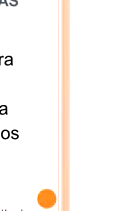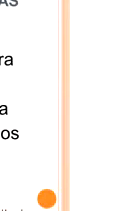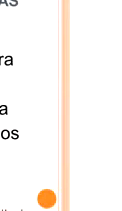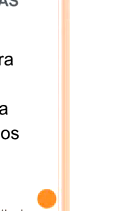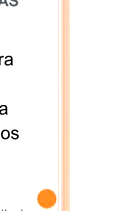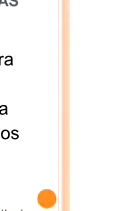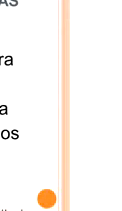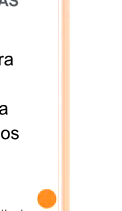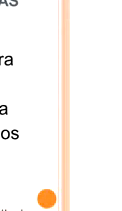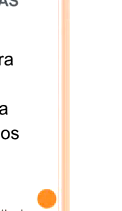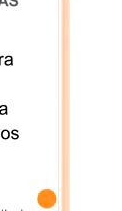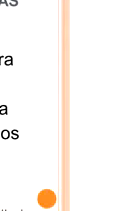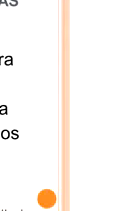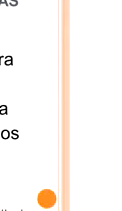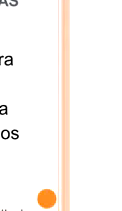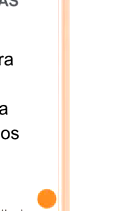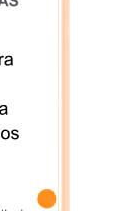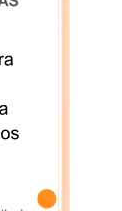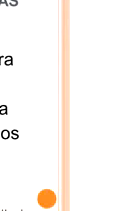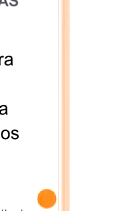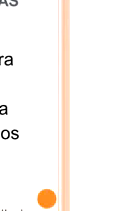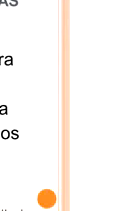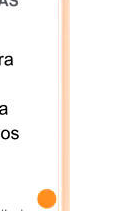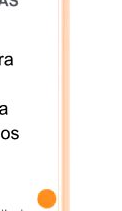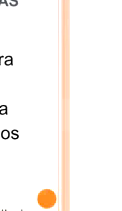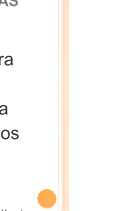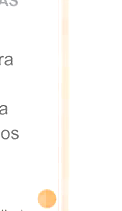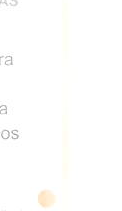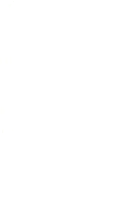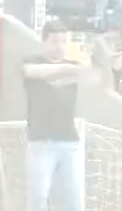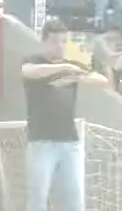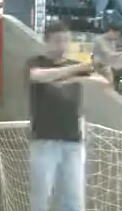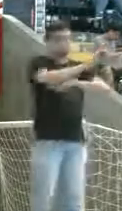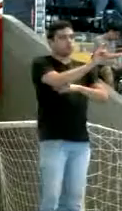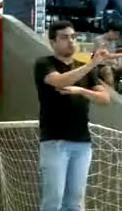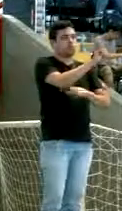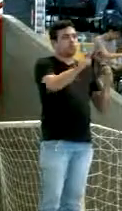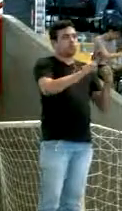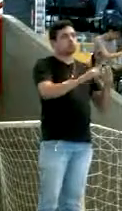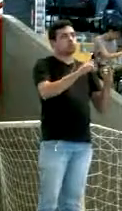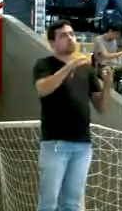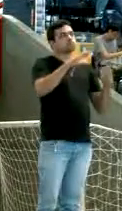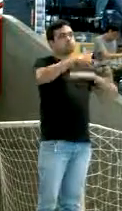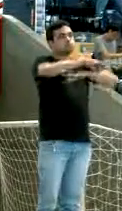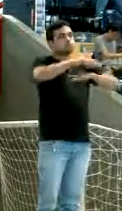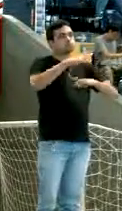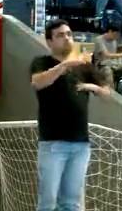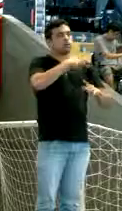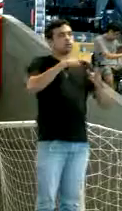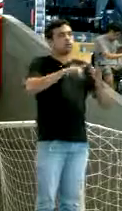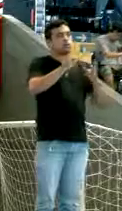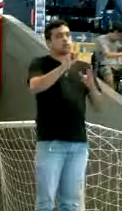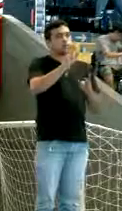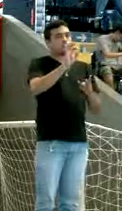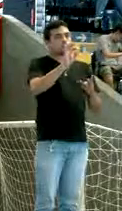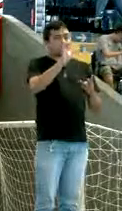A arquitetura que teve diversas manifestações. A arquitetura barroca, romântica, gótica.